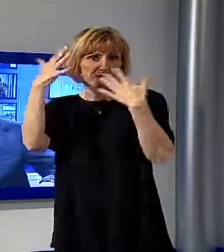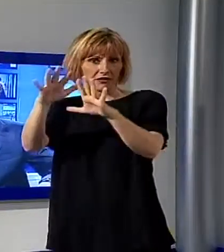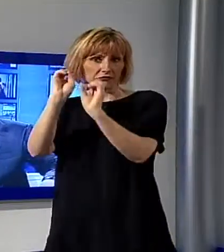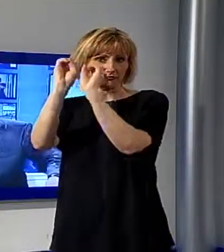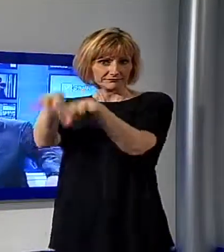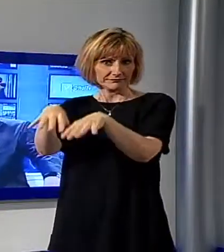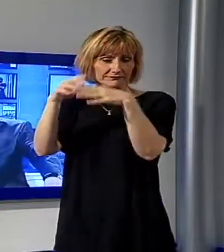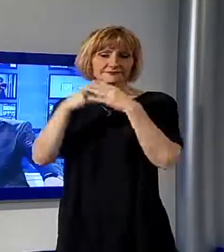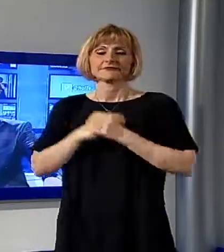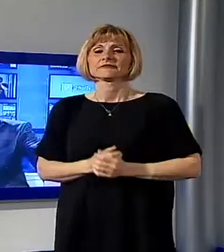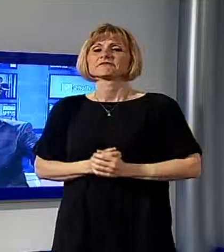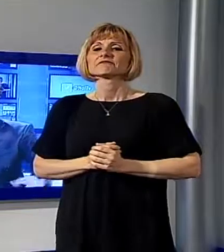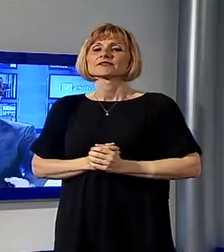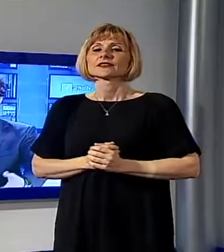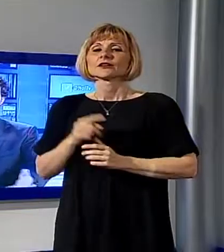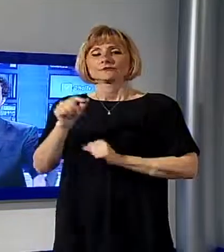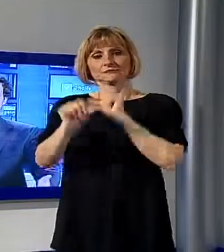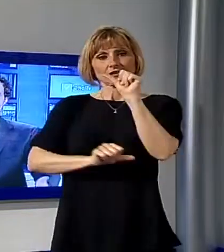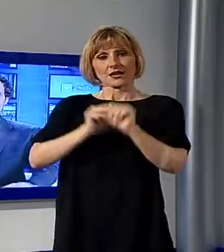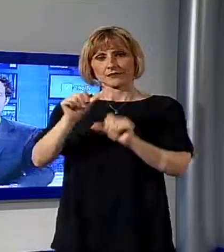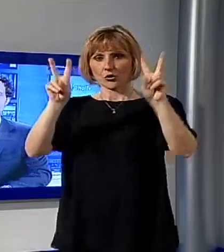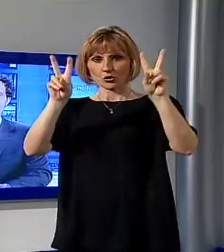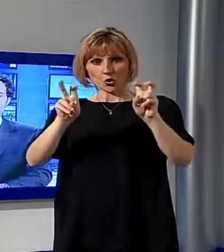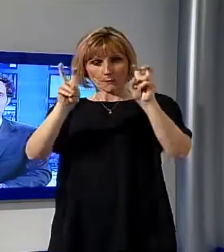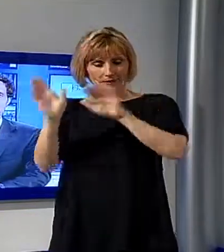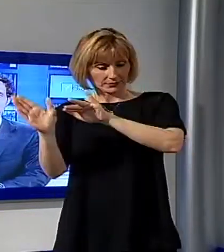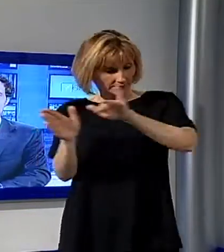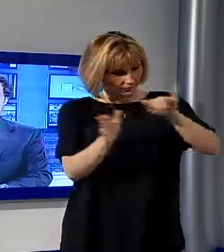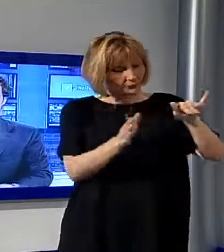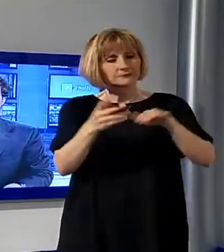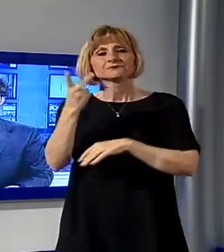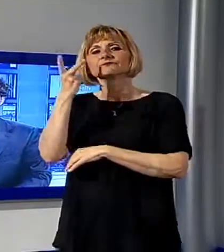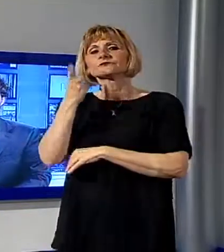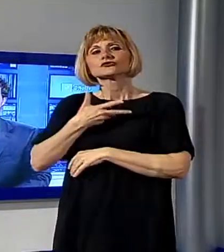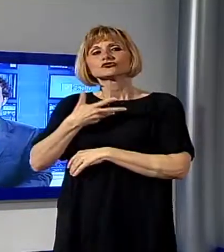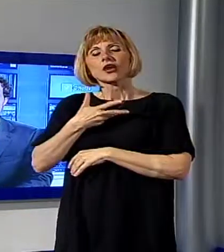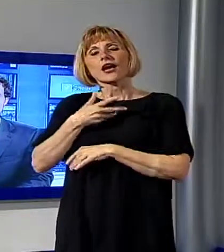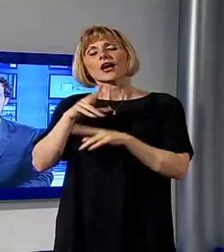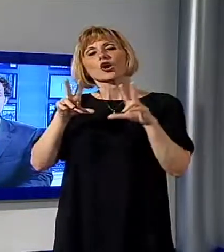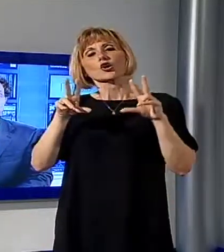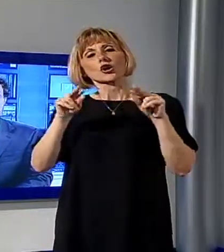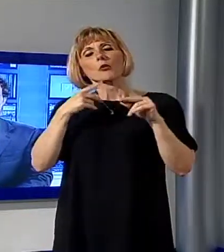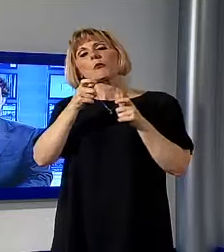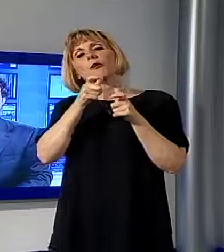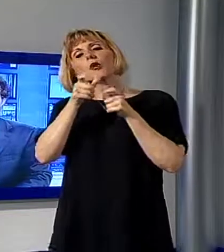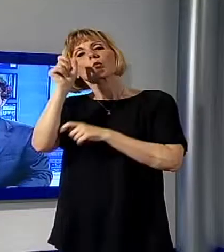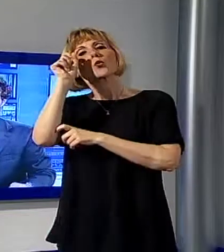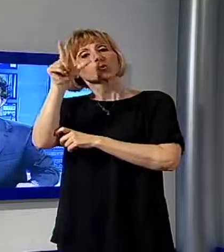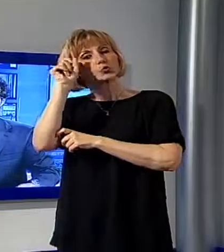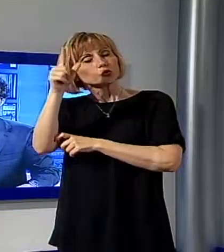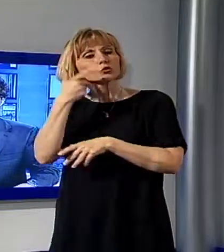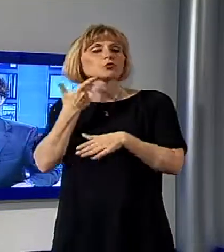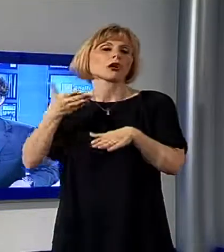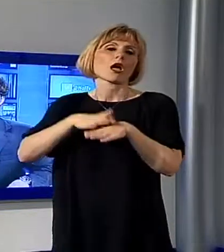Lucca. E adesso cambiamo decisamente argomento, lasciamo quest'ampia pagina dedicata alla cronaca, parliamo di cultura, di